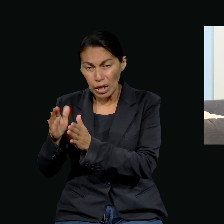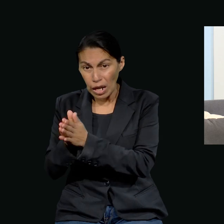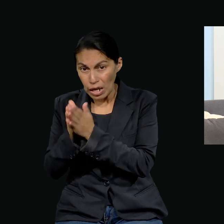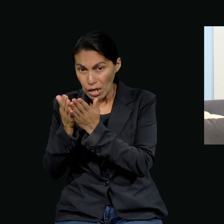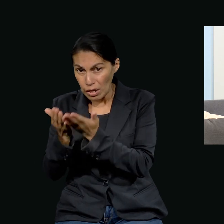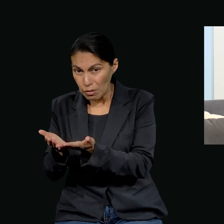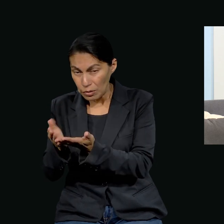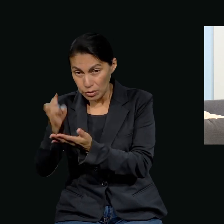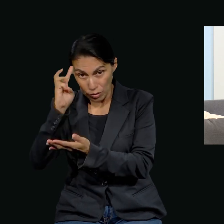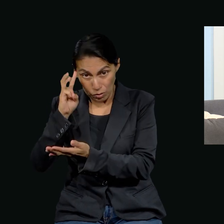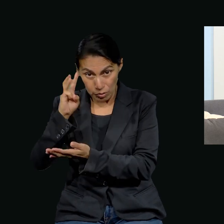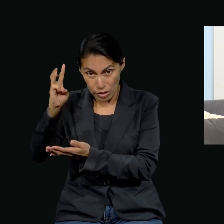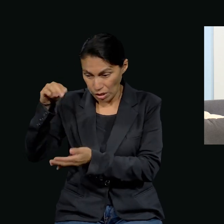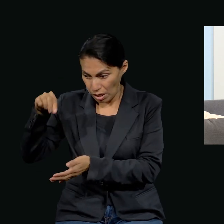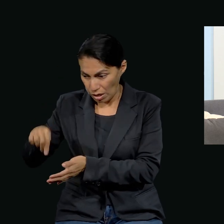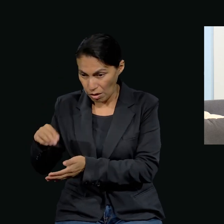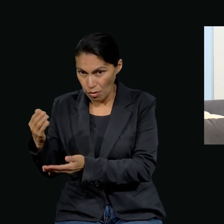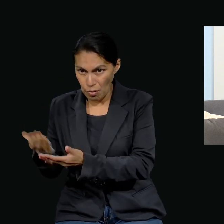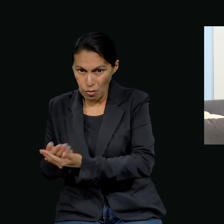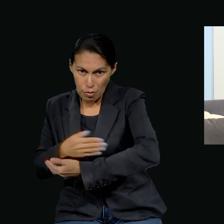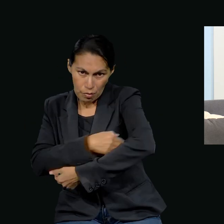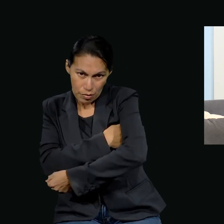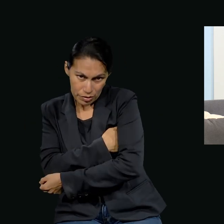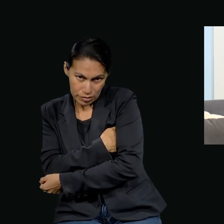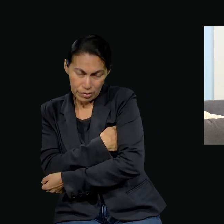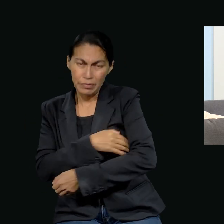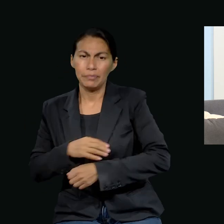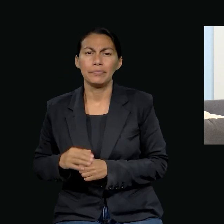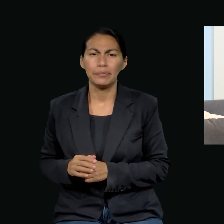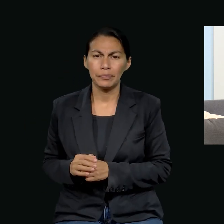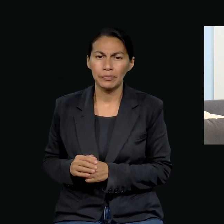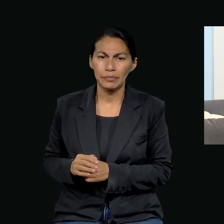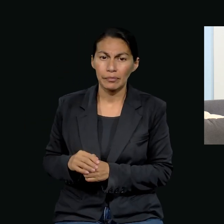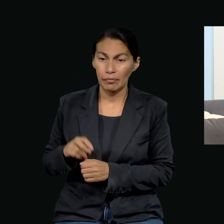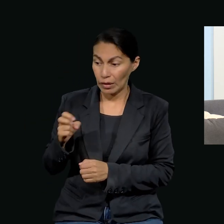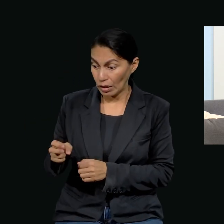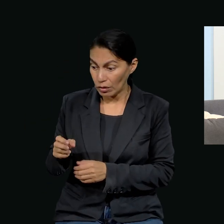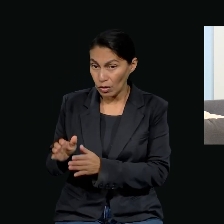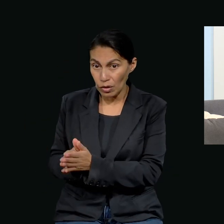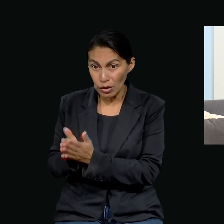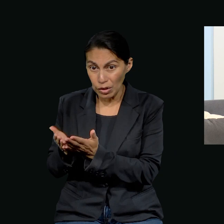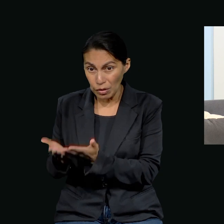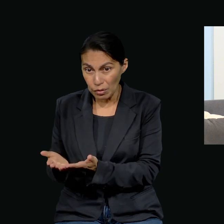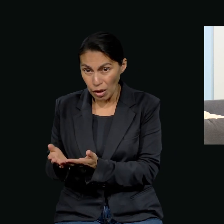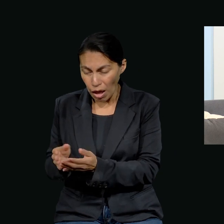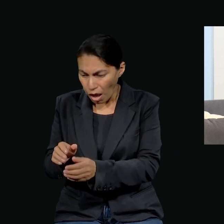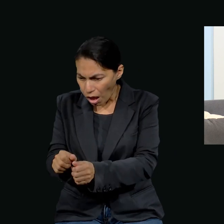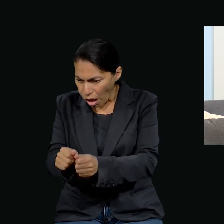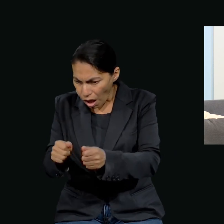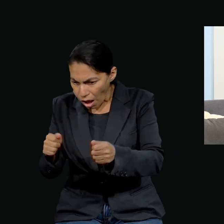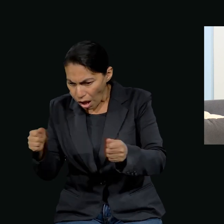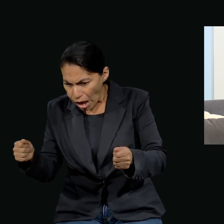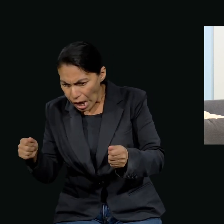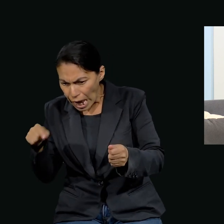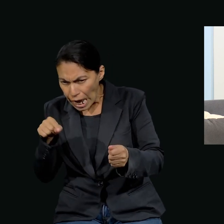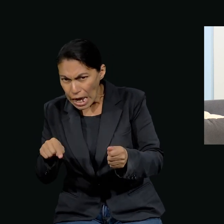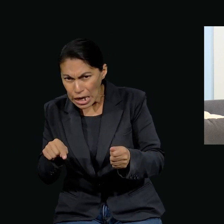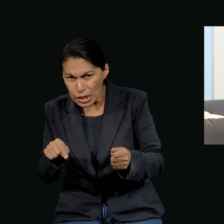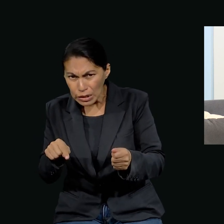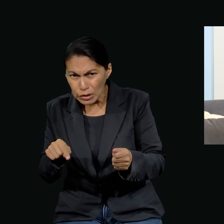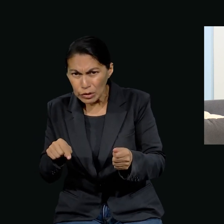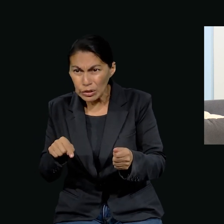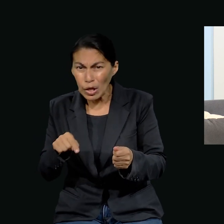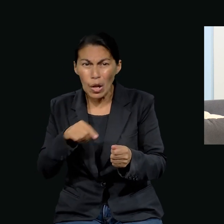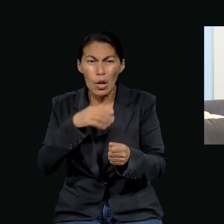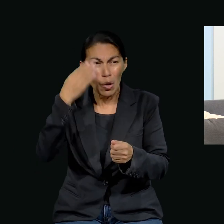profecía. Esos libros de Elena G. de White que estaban allí, eran los que eran imposibles prácticamente de conseguir en